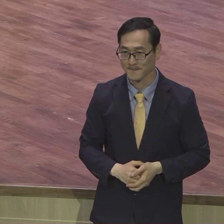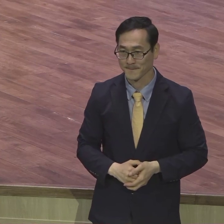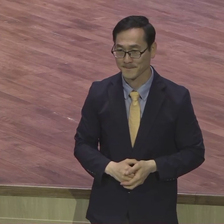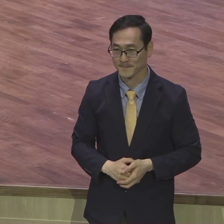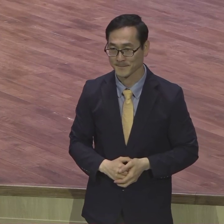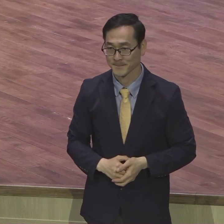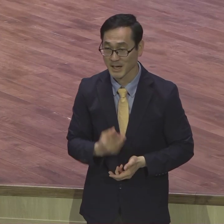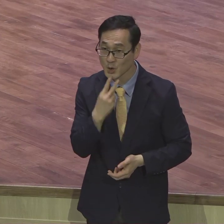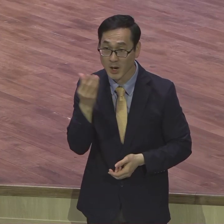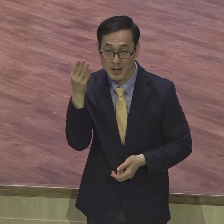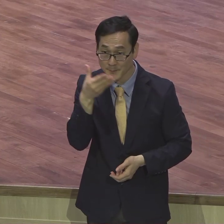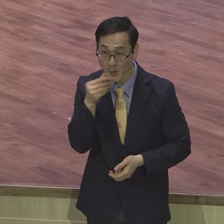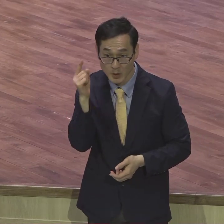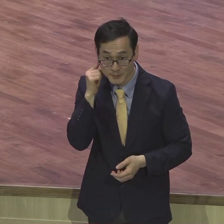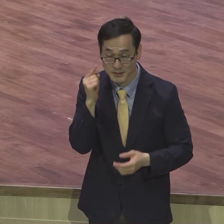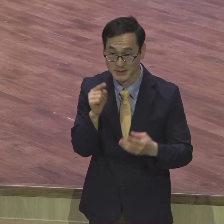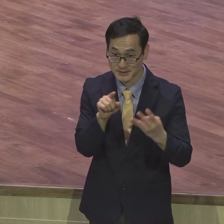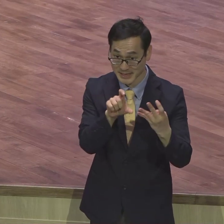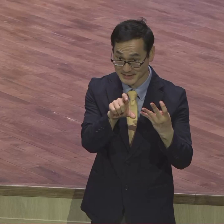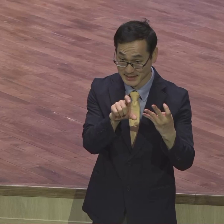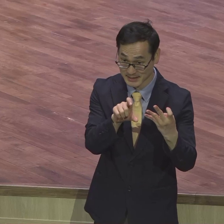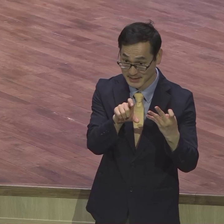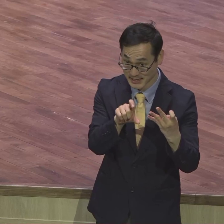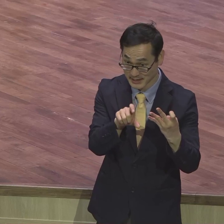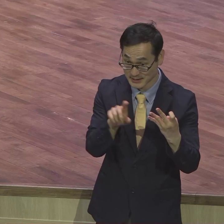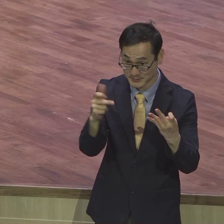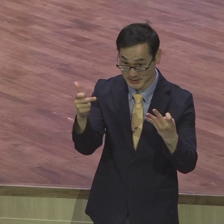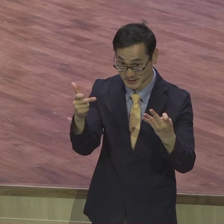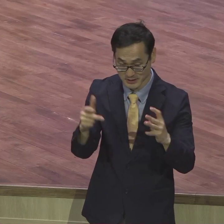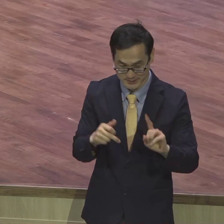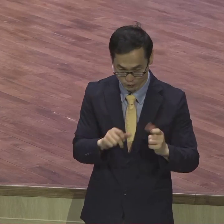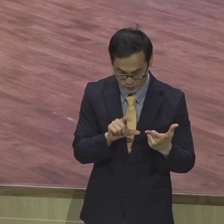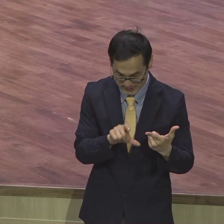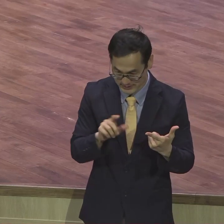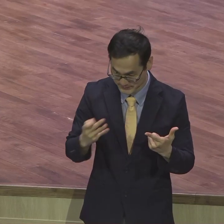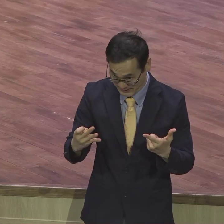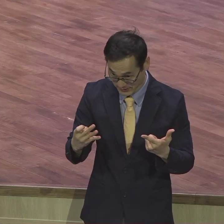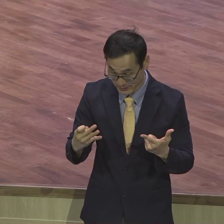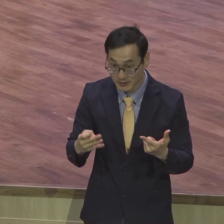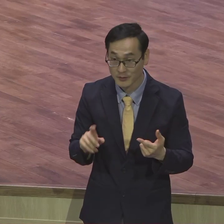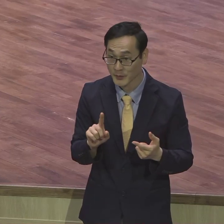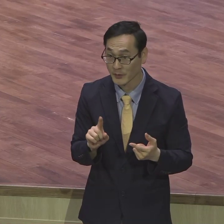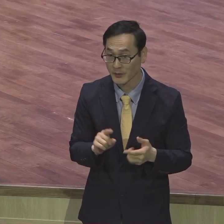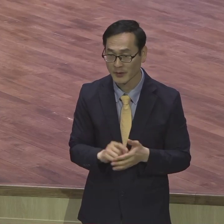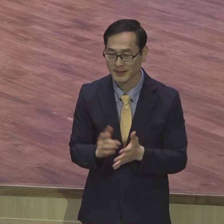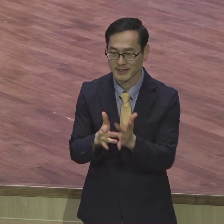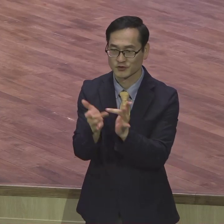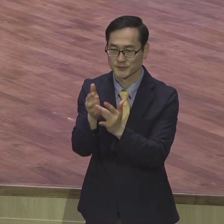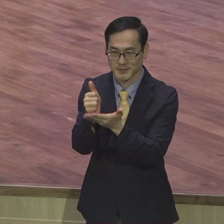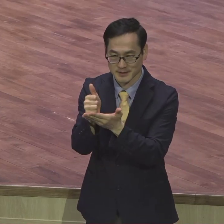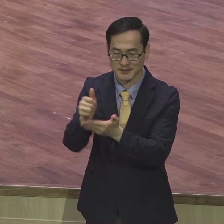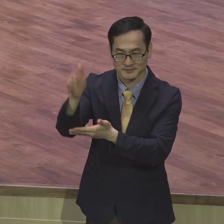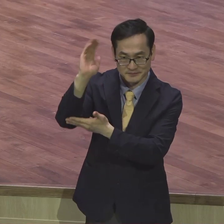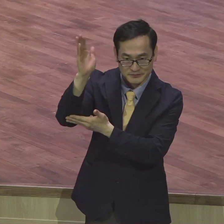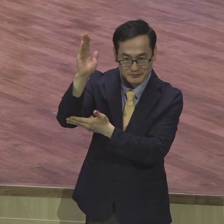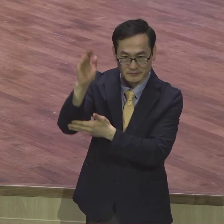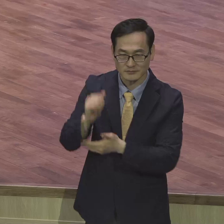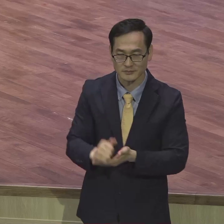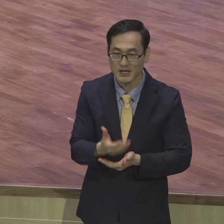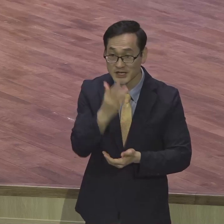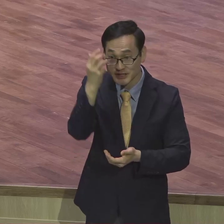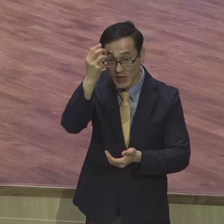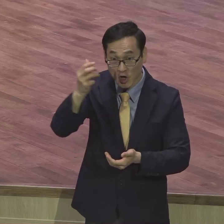잡아야 돼요. 요한복음 14장 17절 요한복음 16장 14절 이러면 예수님 예수님께서 반복해서 성령이